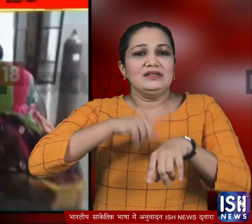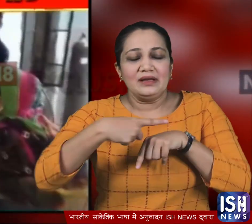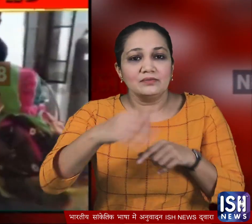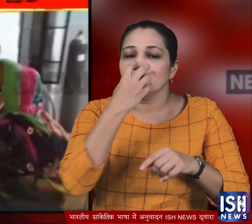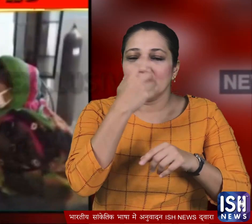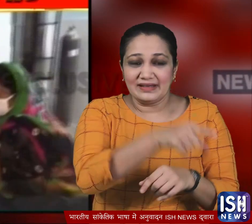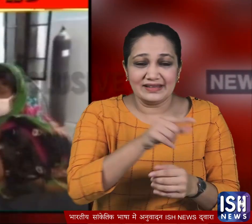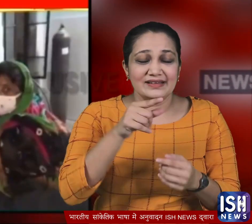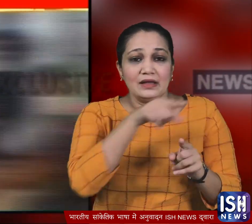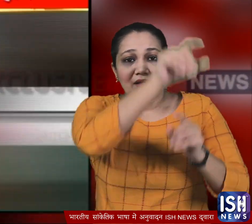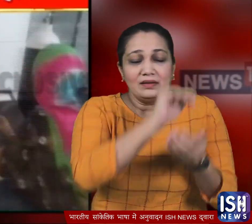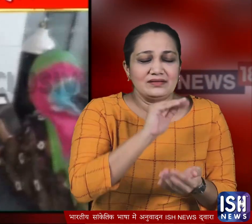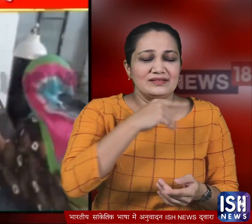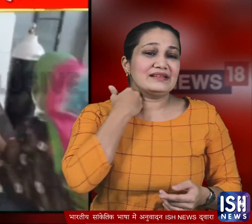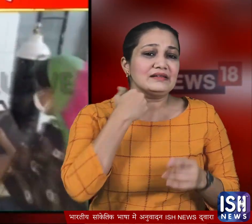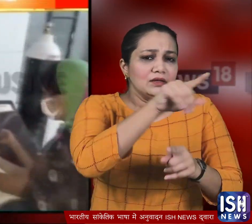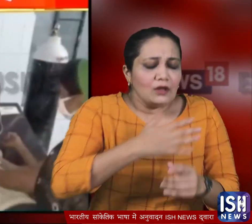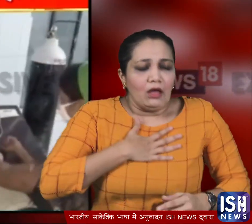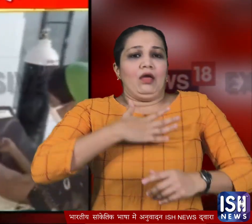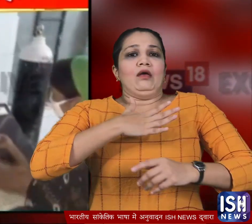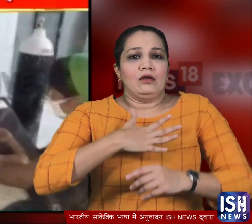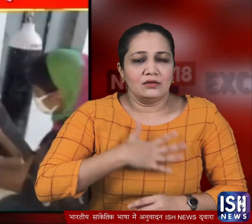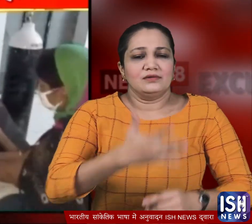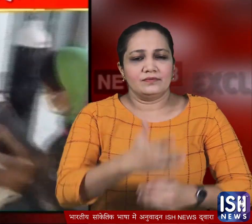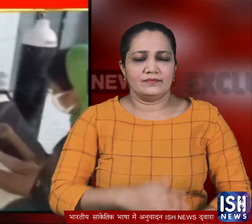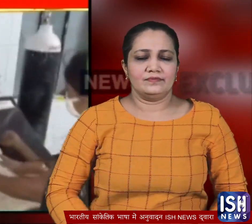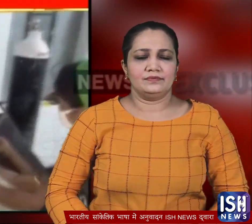के लिए उस मरीज की जान पर बनाई।